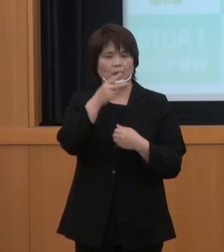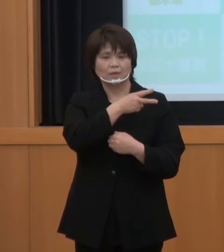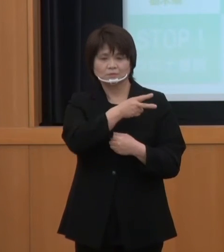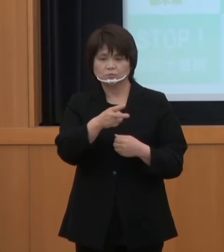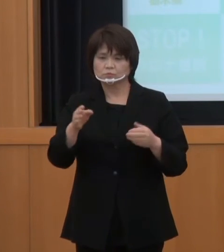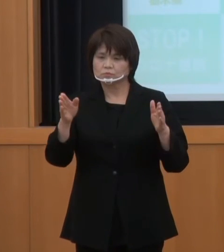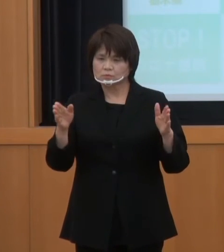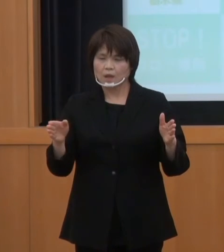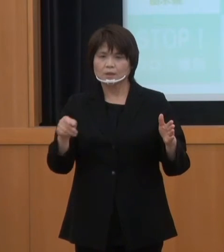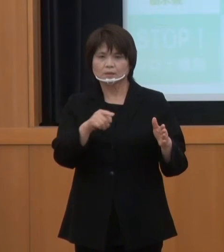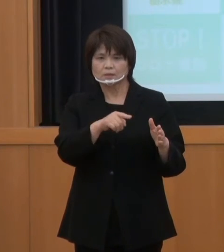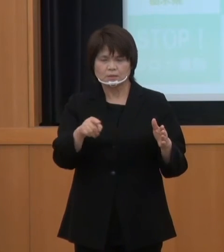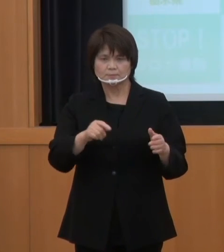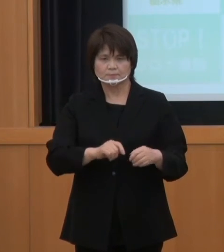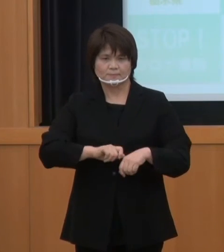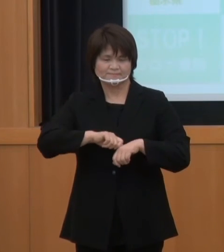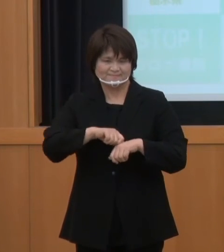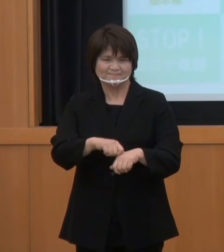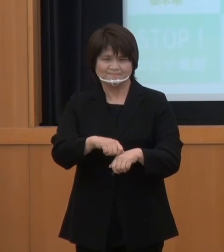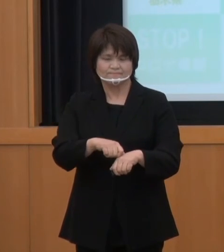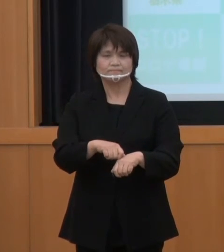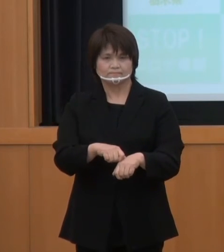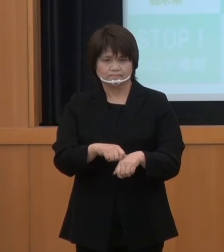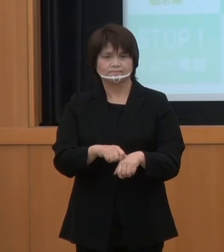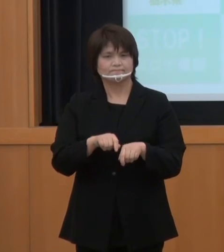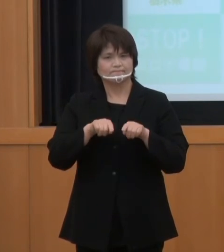間に強力な措置を